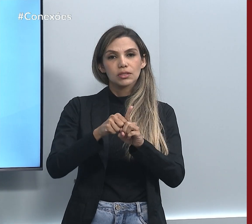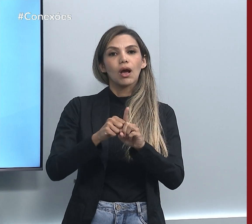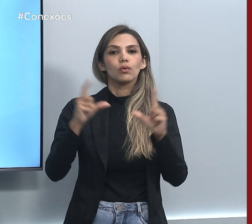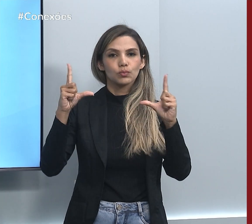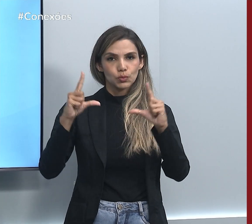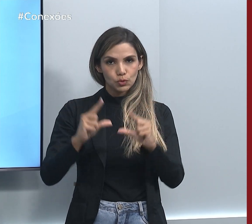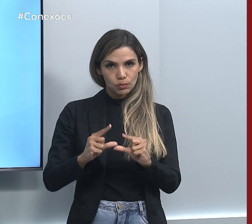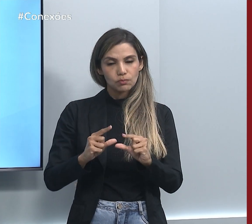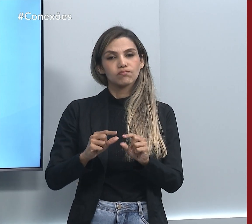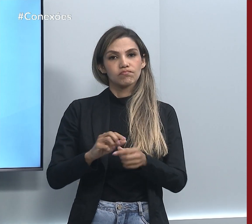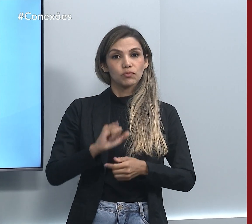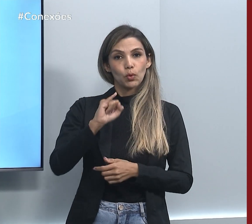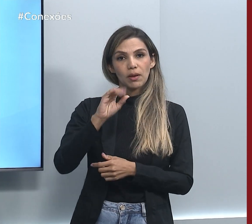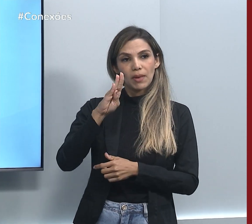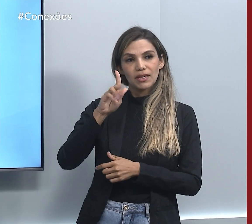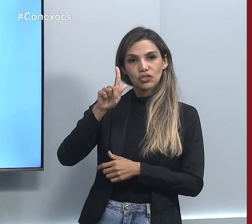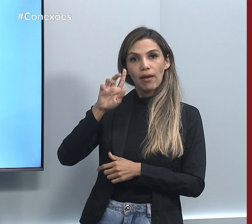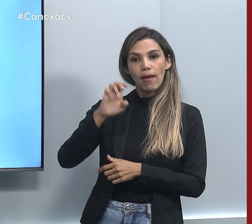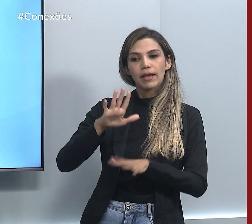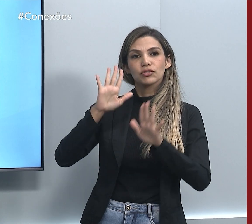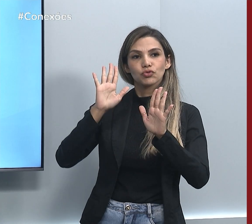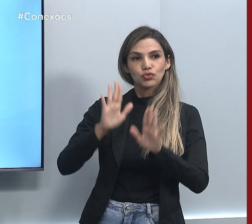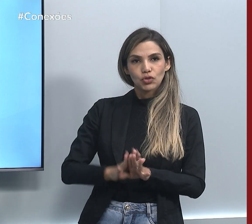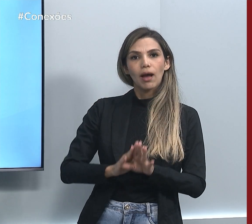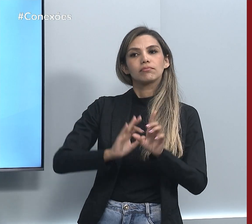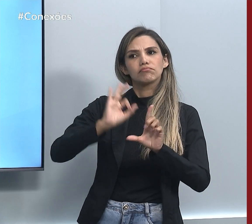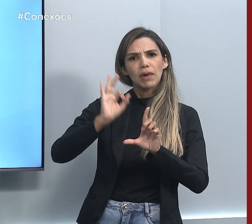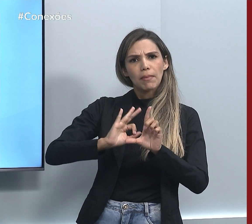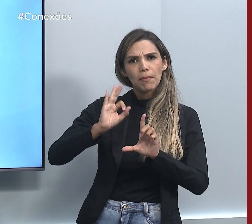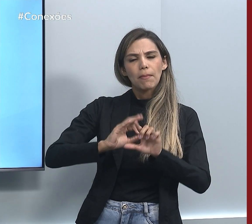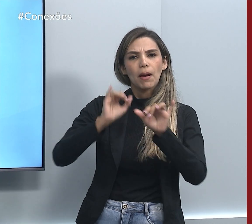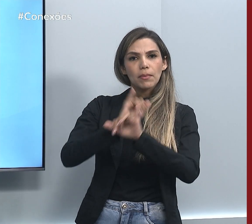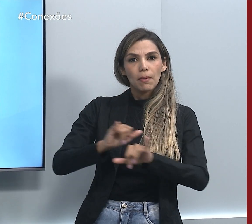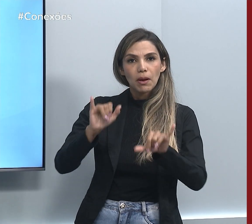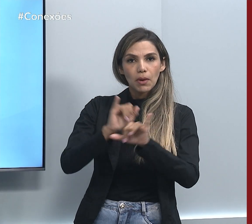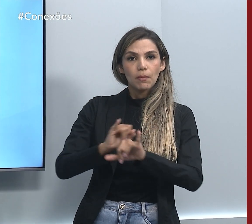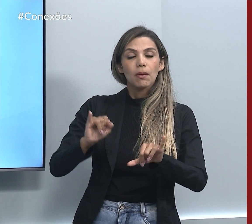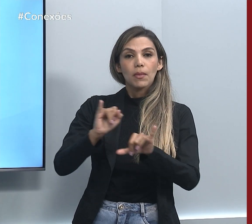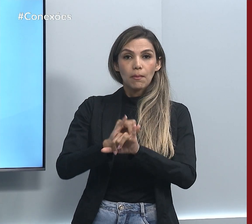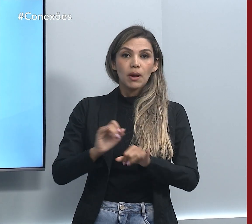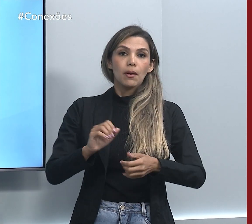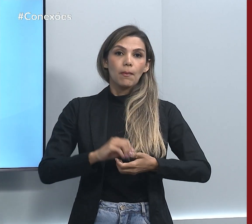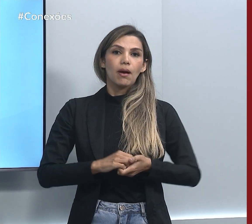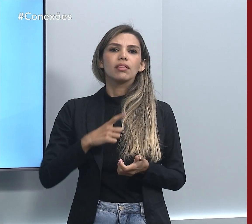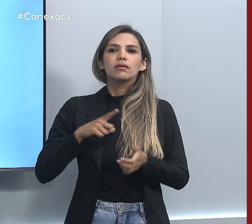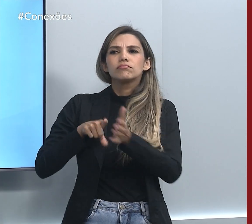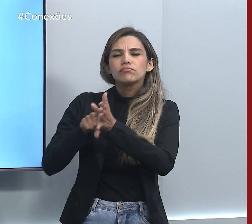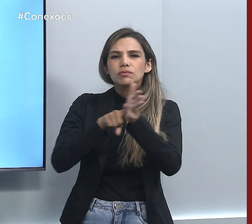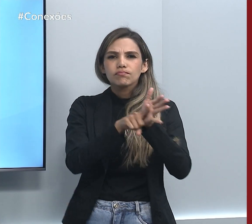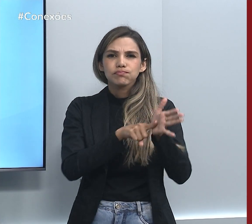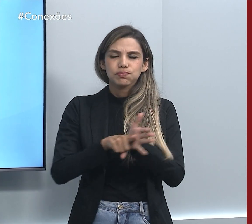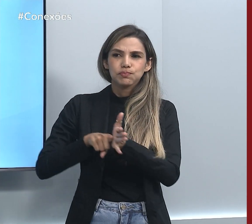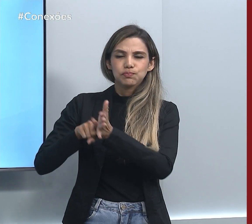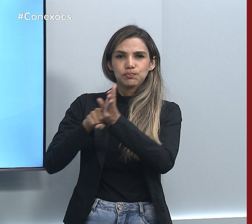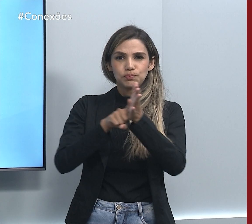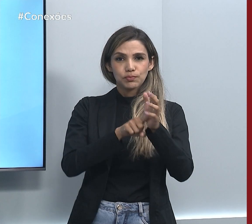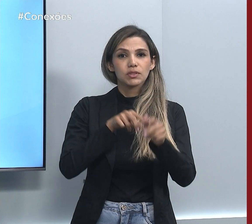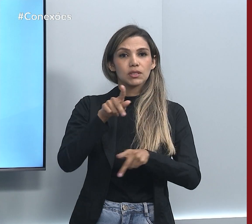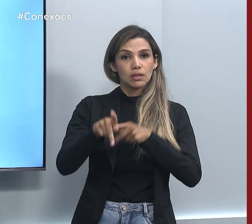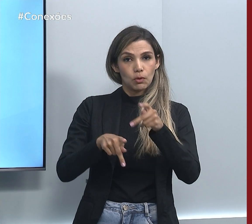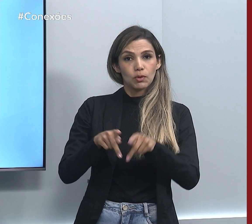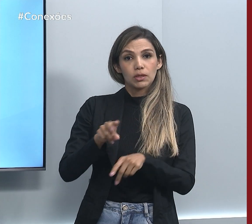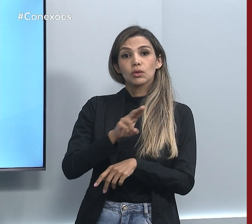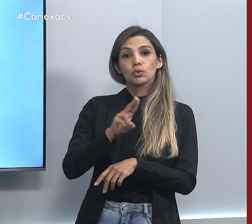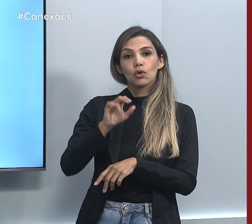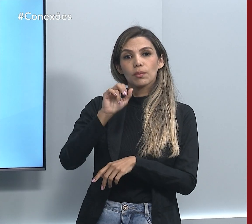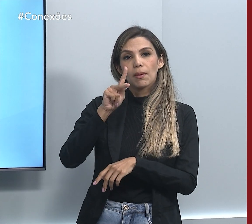pelo IBGE. O resultado foi confirmado pela Pesquisa Nacional por Amostra de Domicílio Contínua, a PNAD